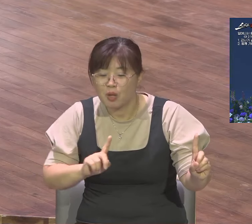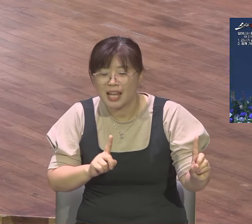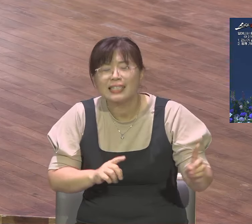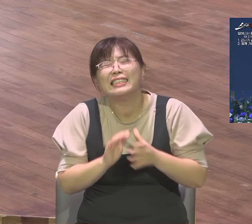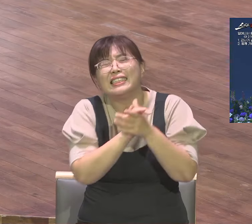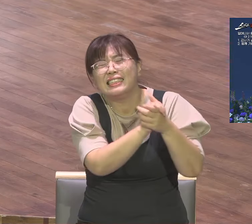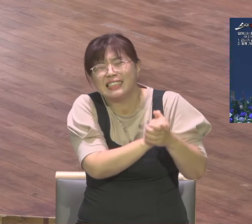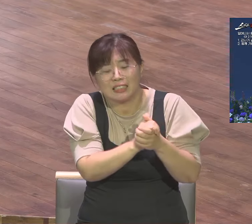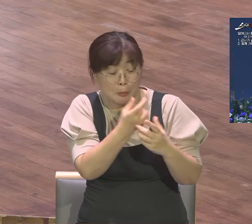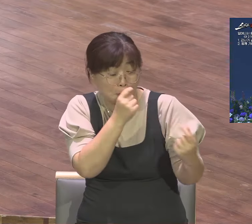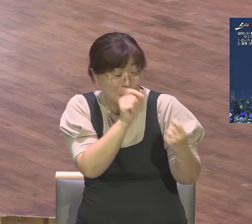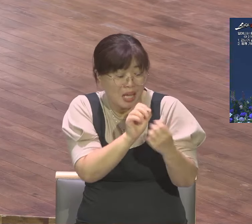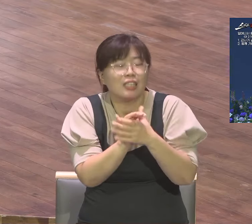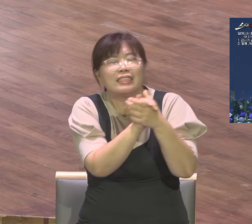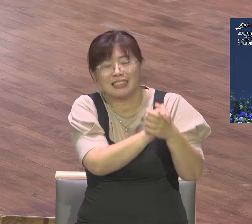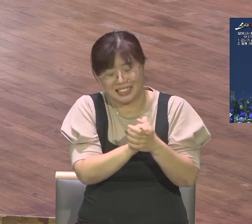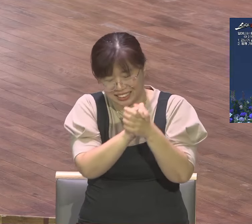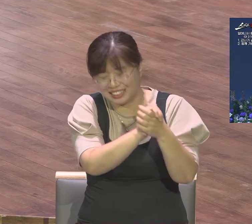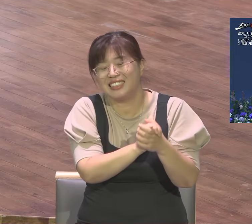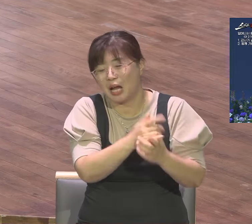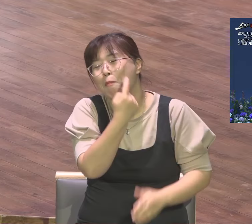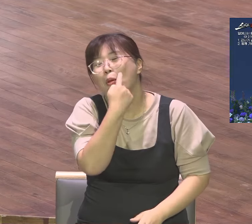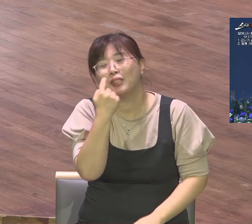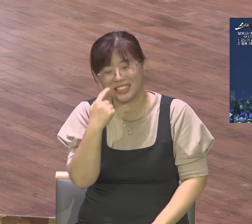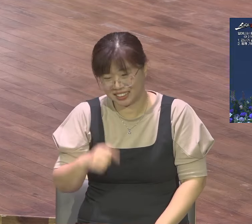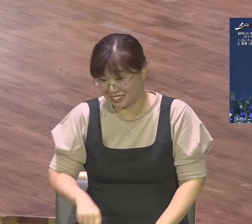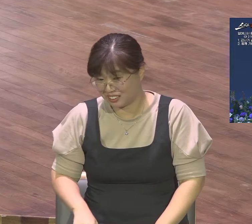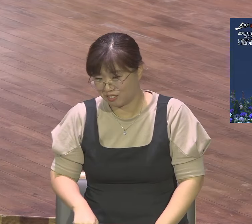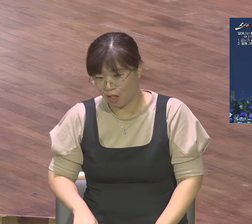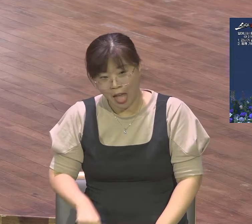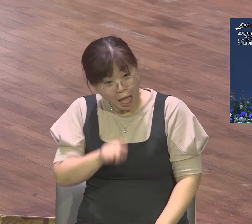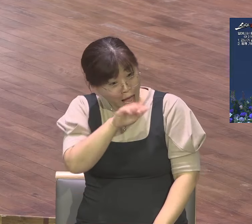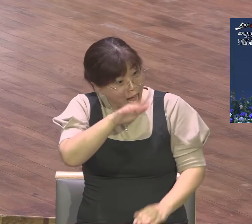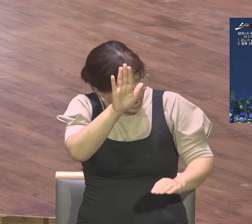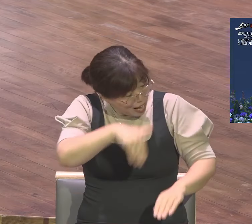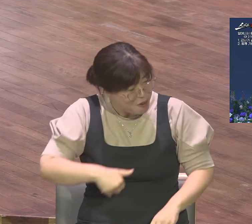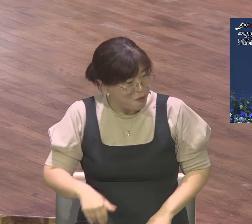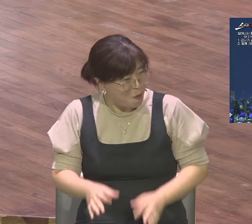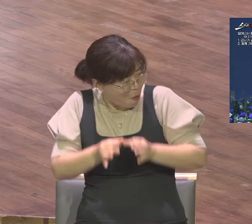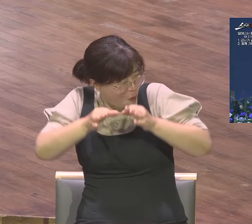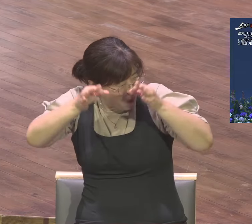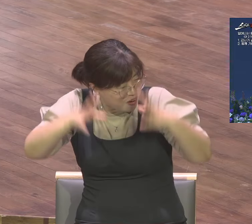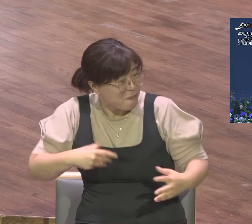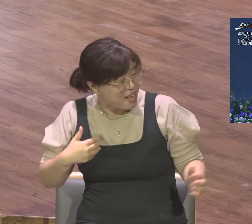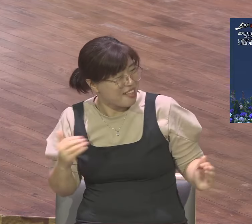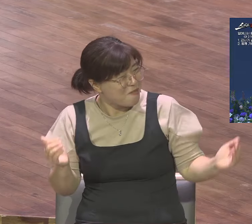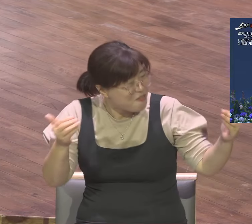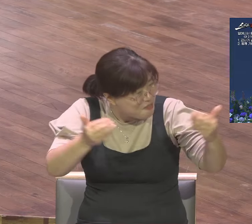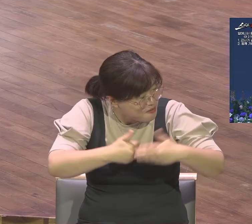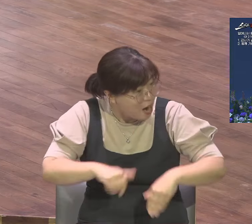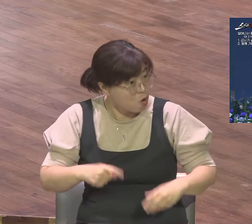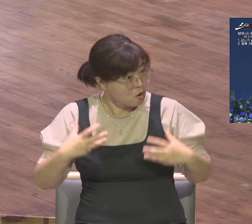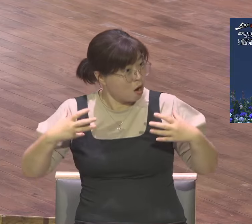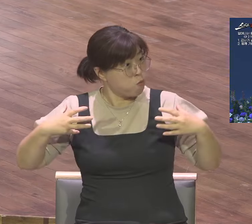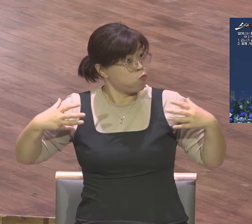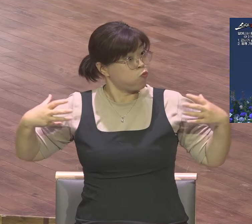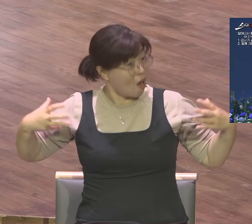사람들 우리 살 엄청 쪘네. 막 충격 상처를 막 바로 입혀버리면 그냥.